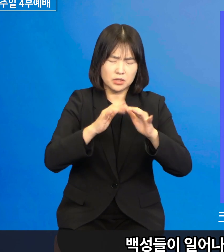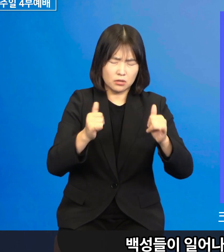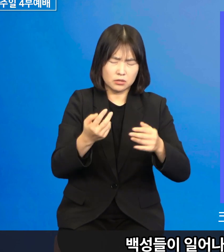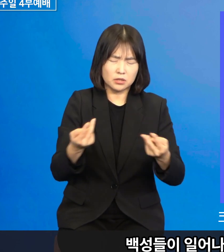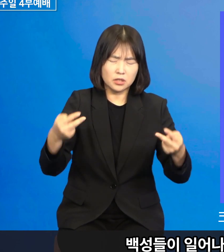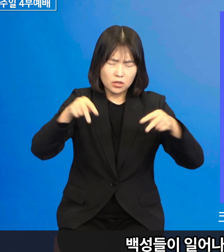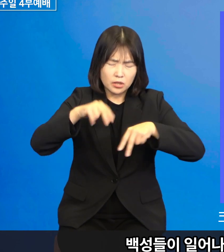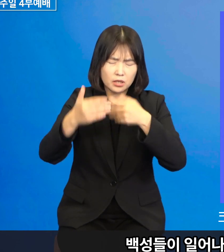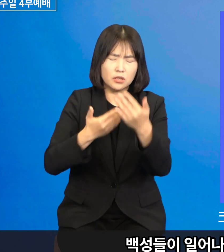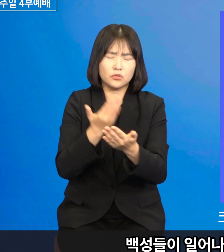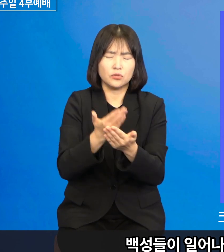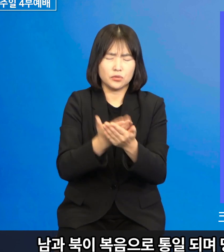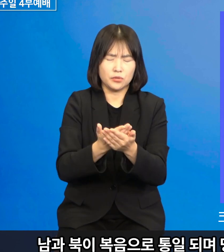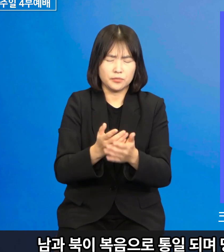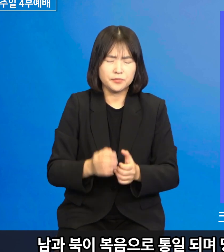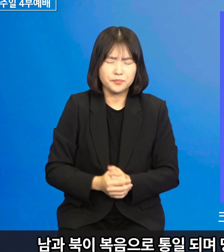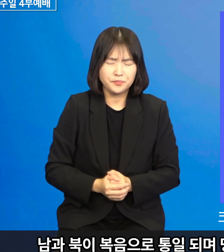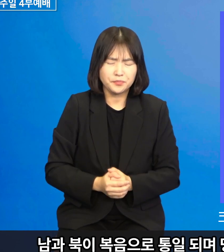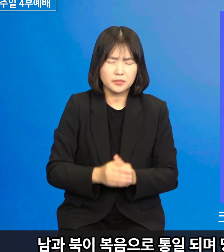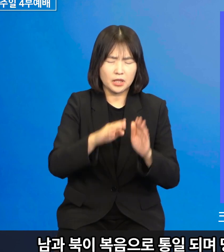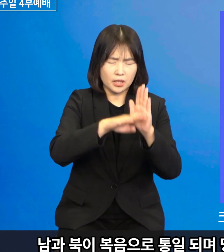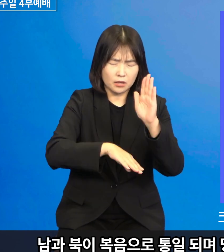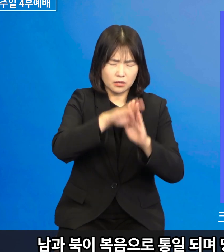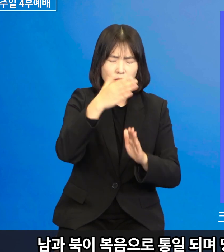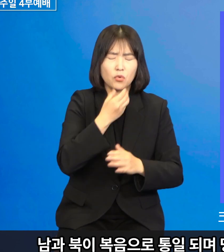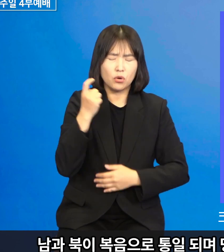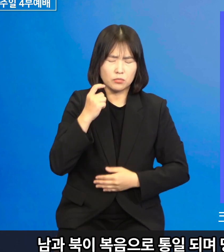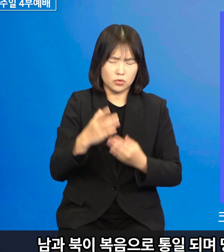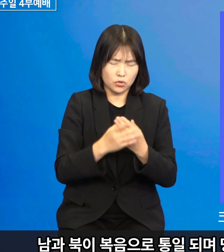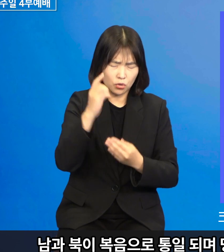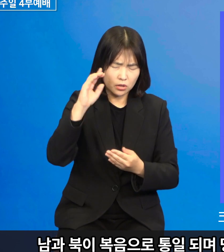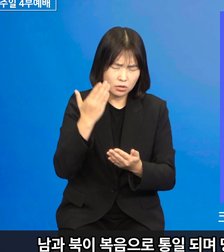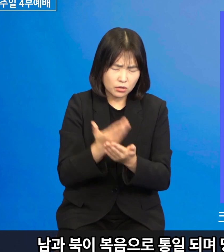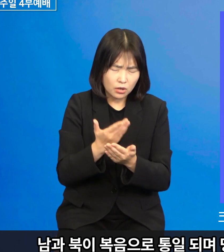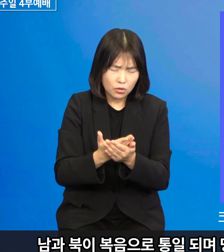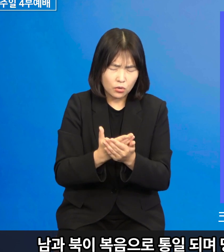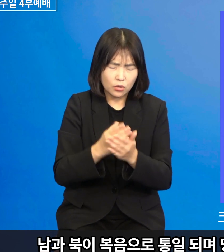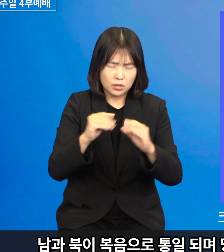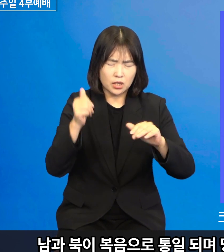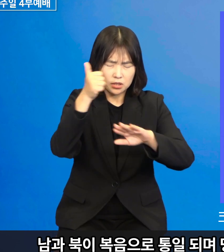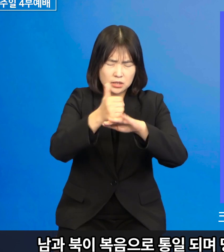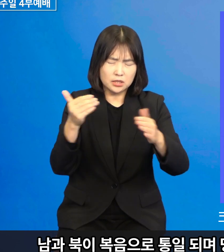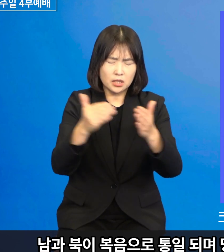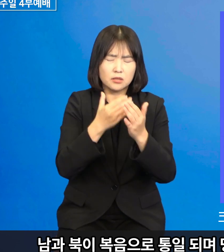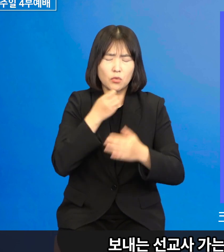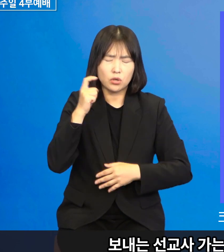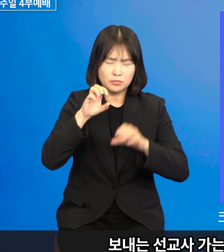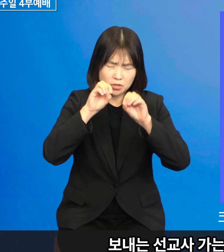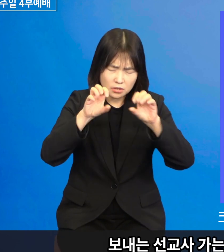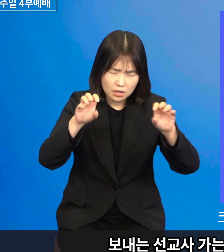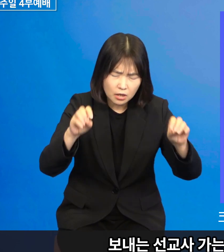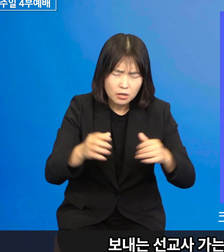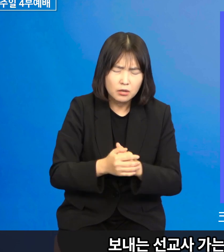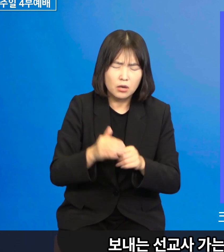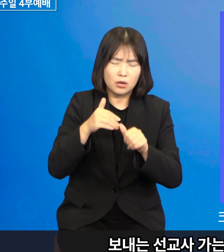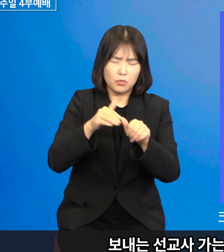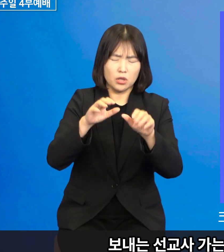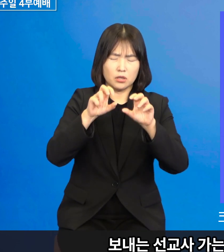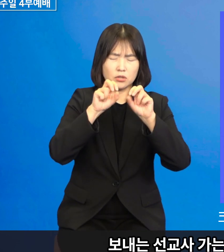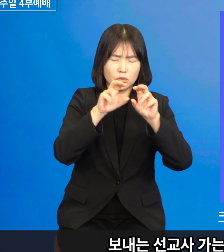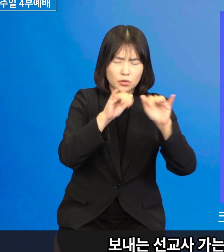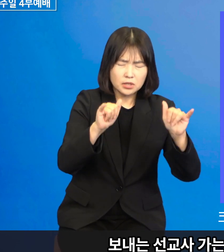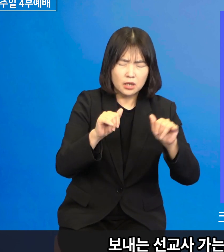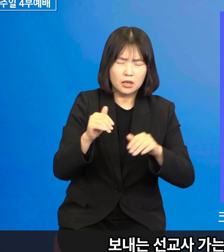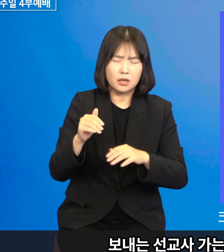일어나게 하여 주시옵소서. 남과 북이 복음으로 통일되며 땅끝까지 이르러 복음을 증거하며 보내는 선교사, 가는